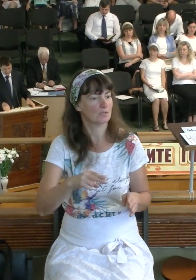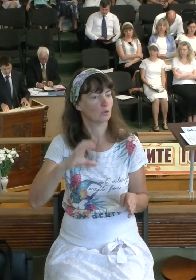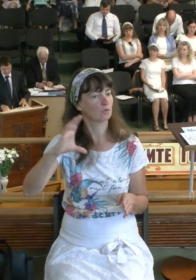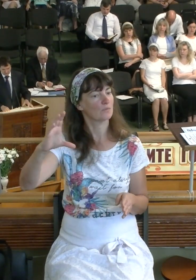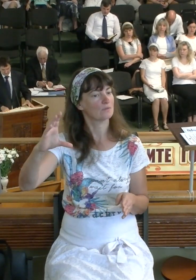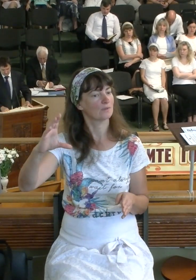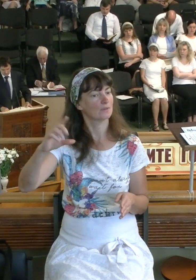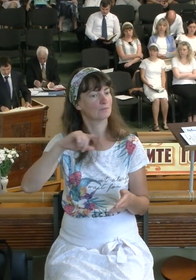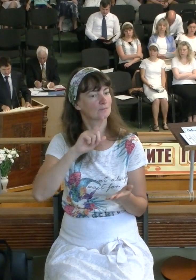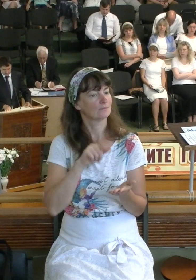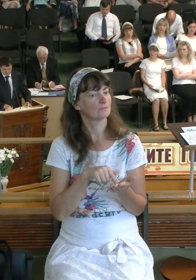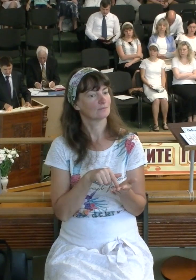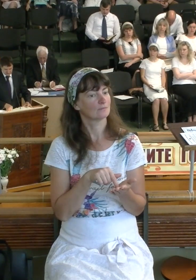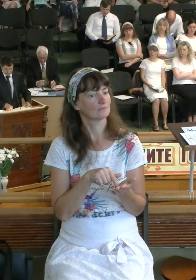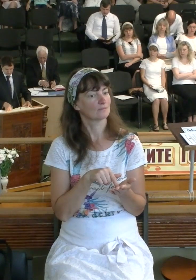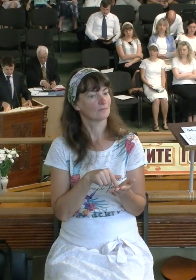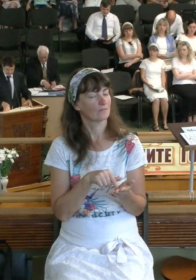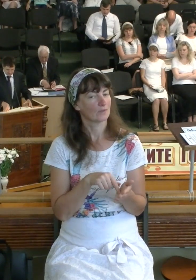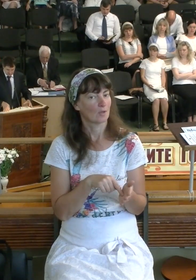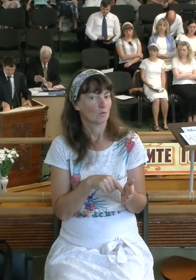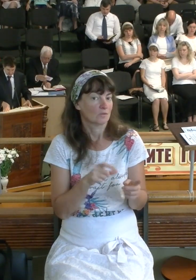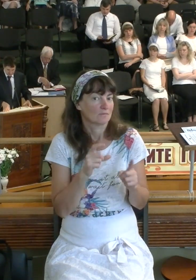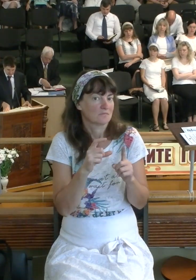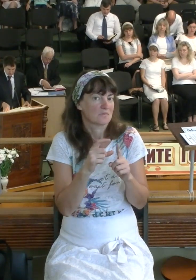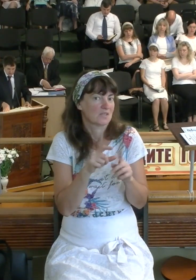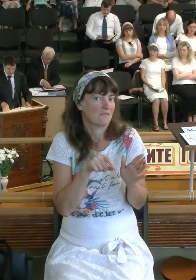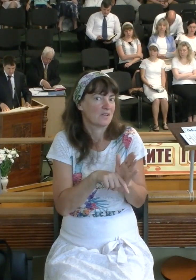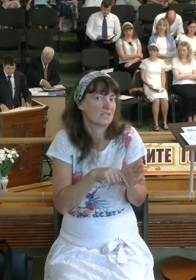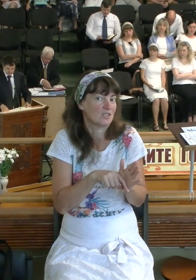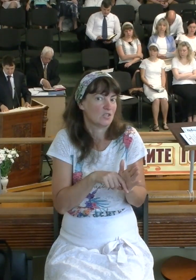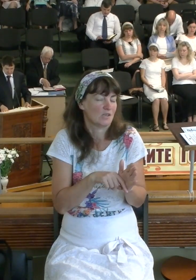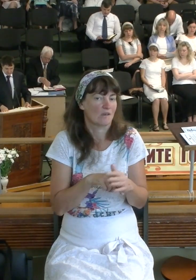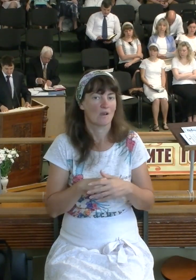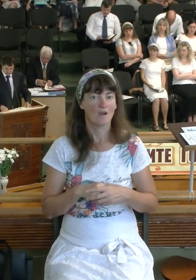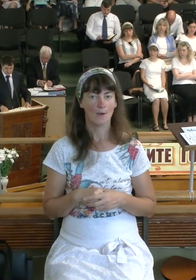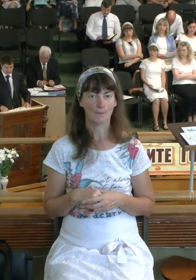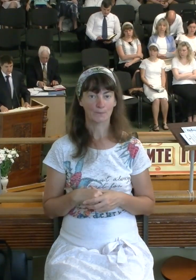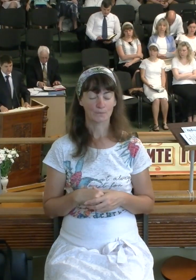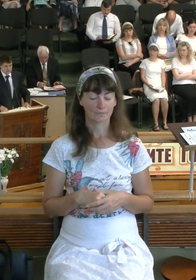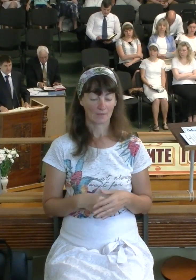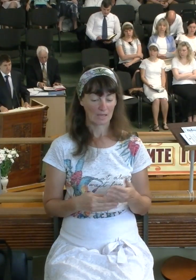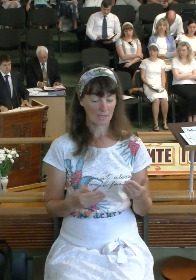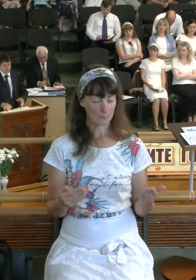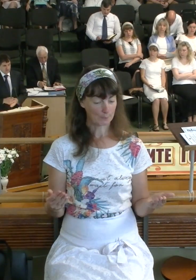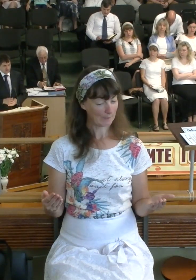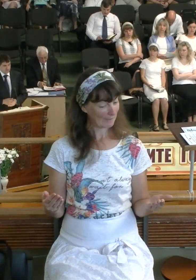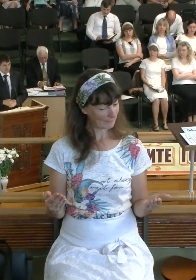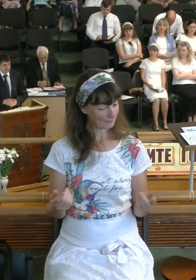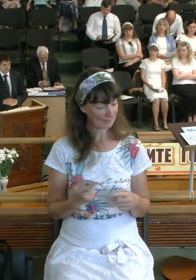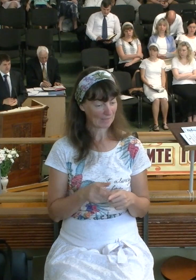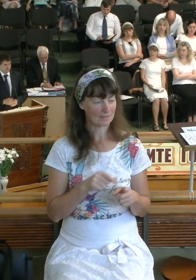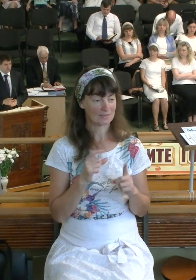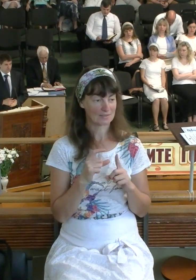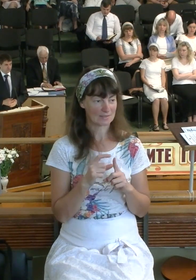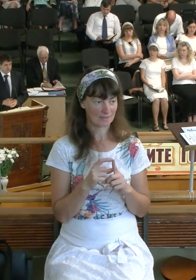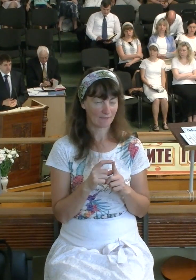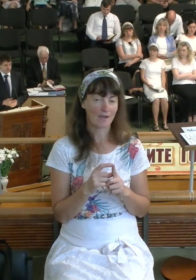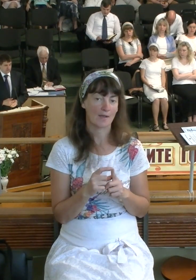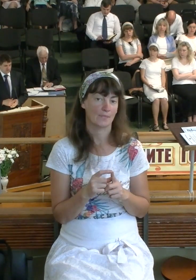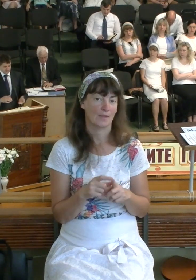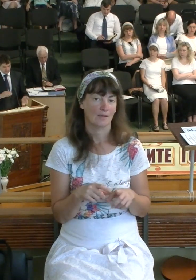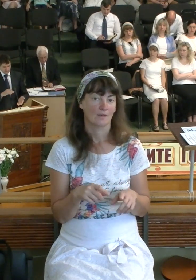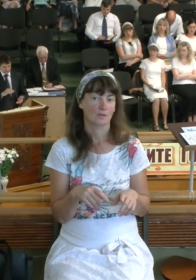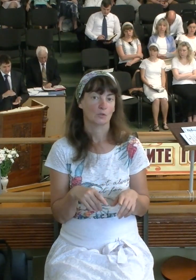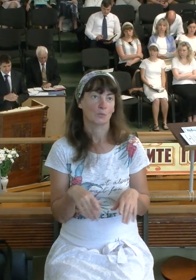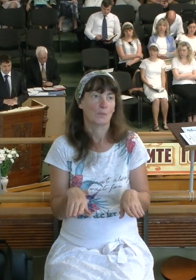слова означают для нас сегодня? Знаете, иногда мы часто эти слова сравниваем с тем, что мы наливаем воду в